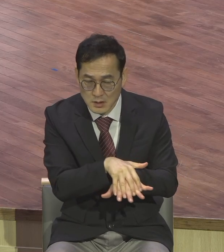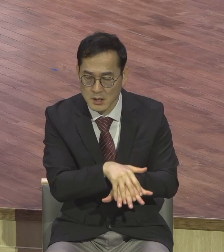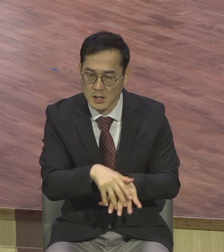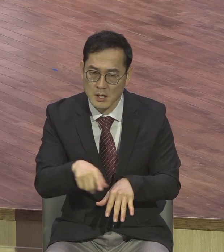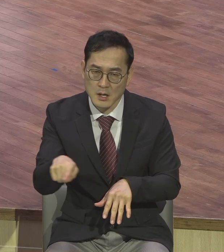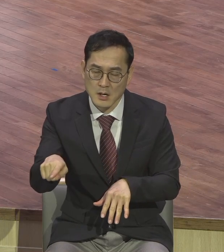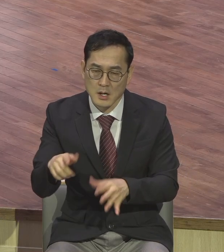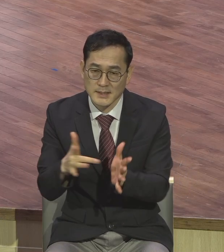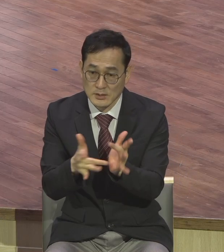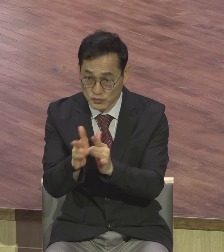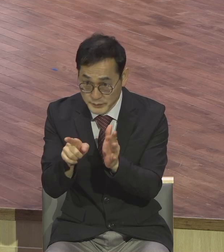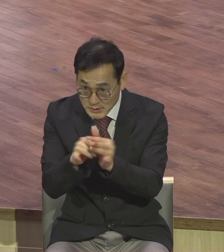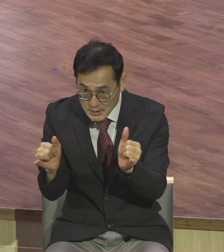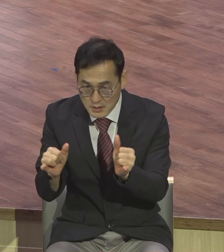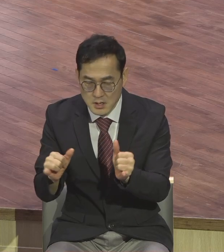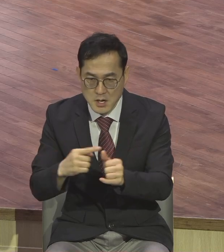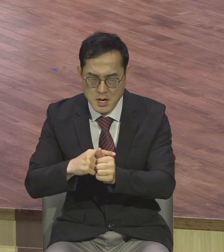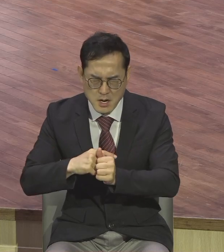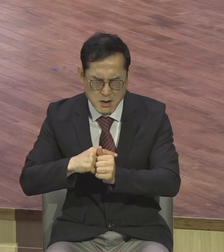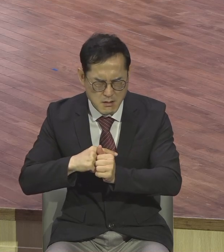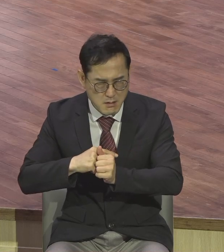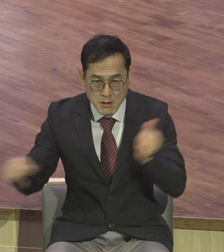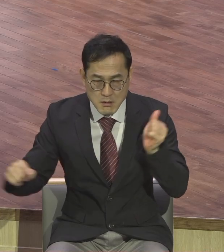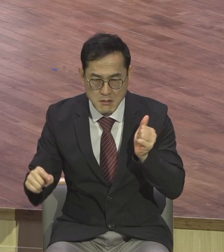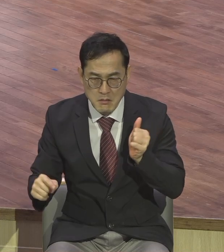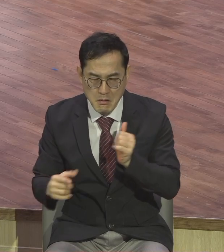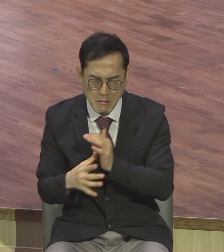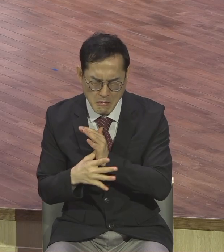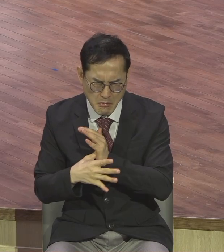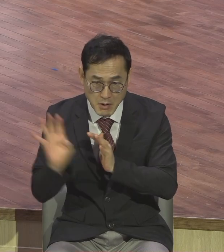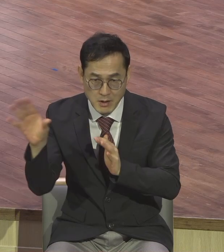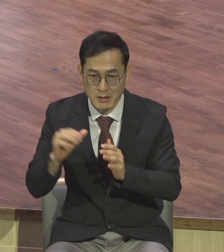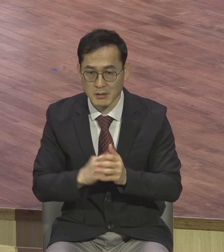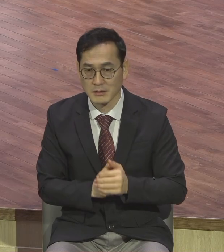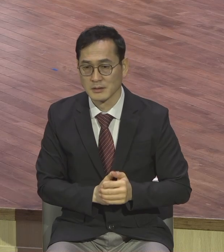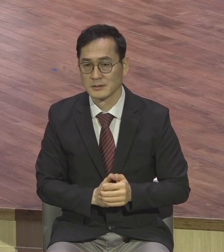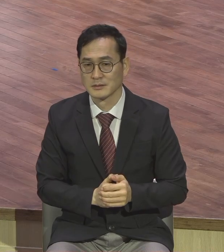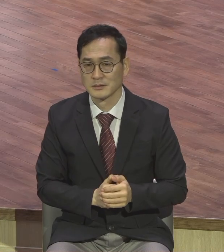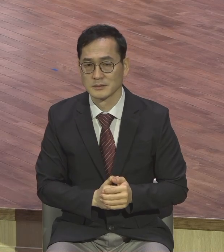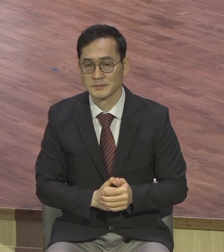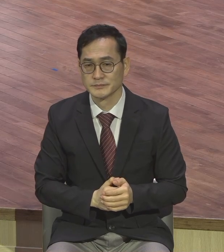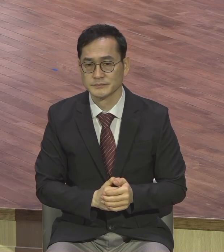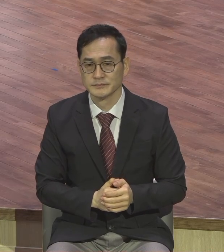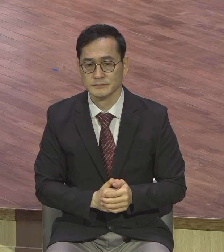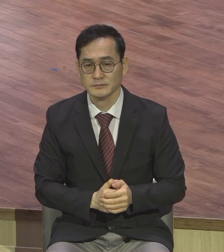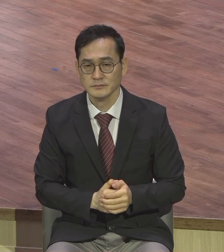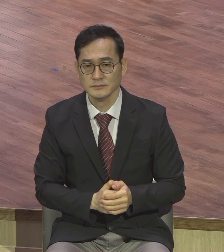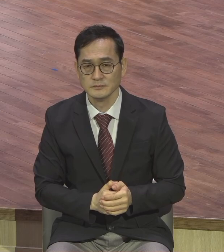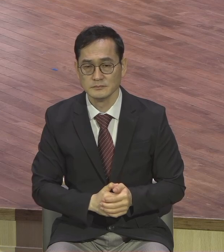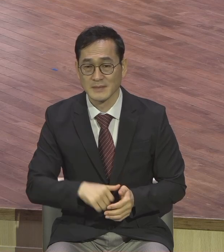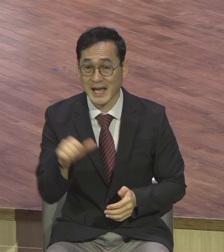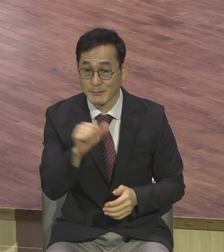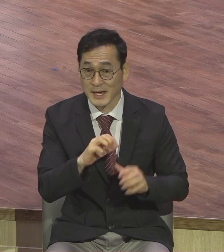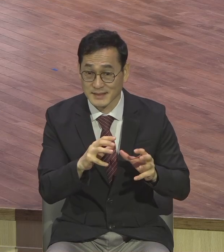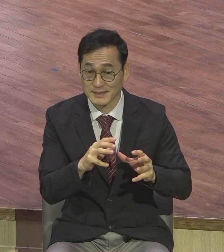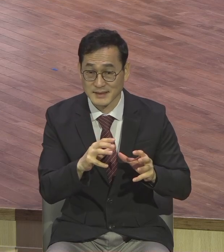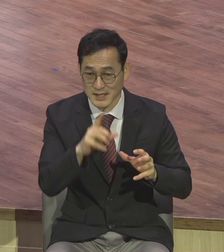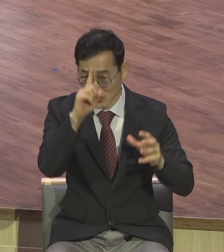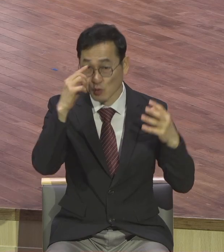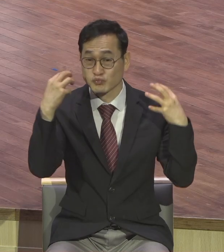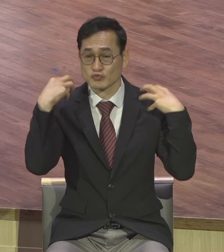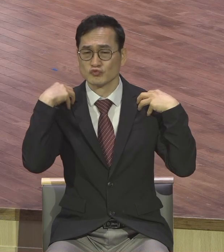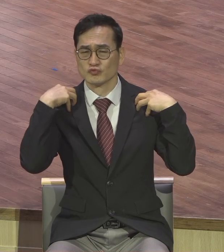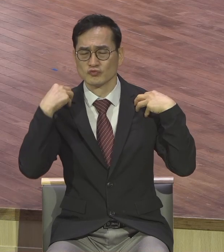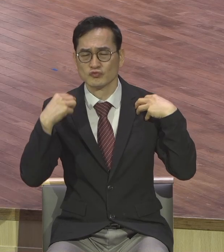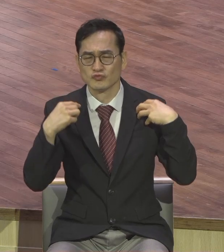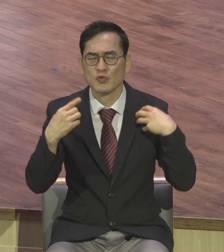죽입니다. 그런데 아프가니스탄 지금까지는 기독교인이 핍박을 좀 받았지만 죽이지